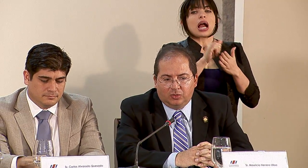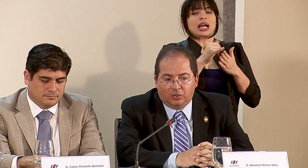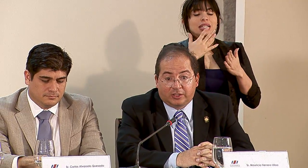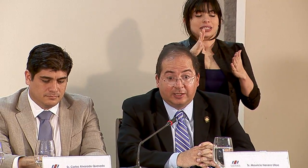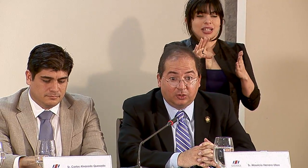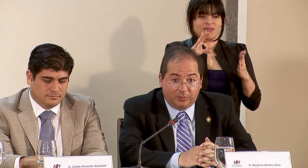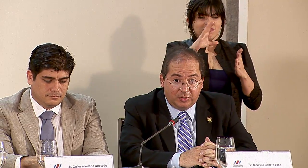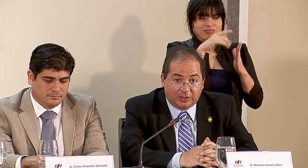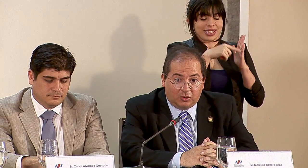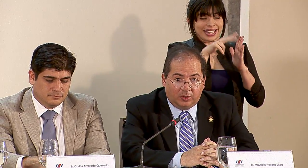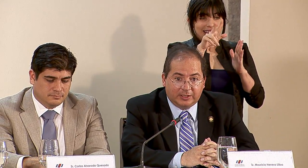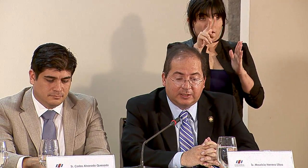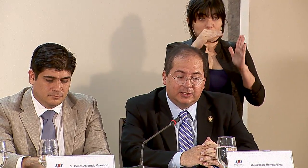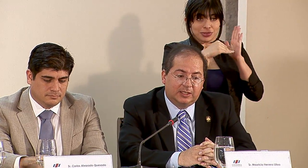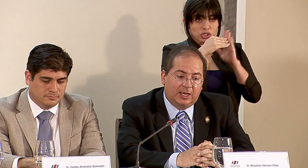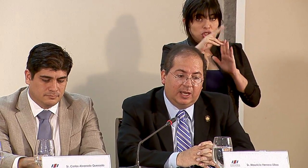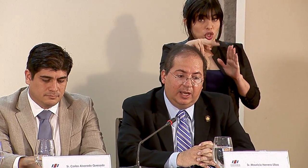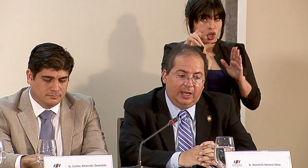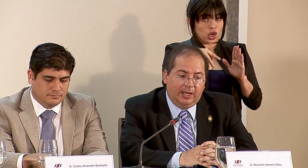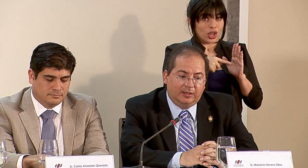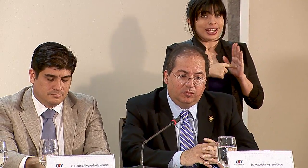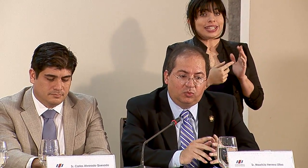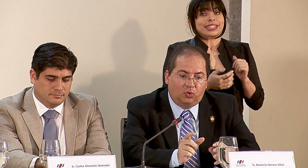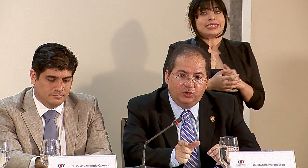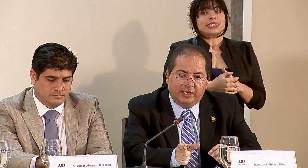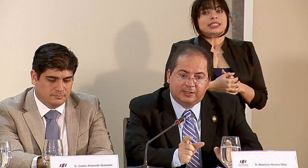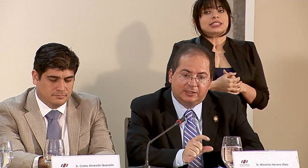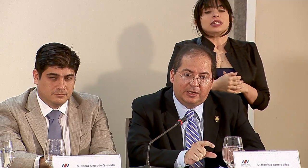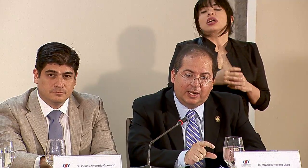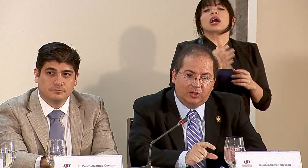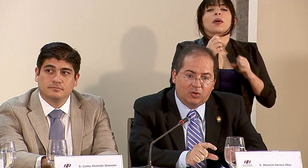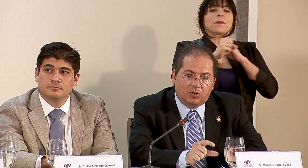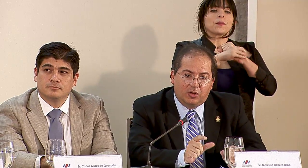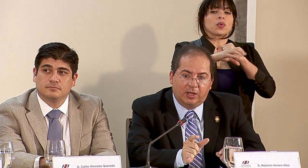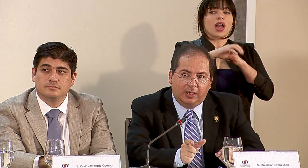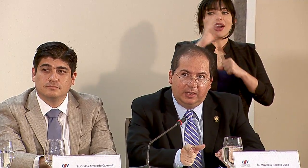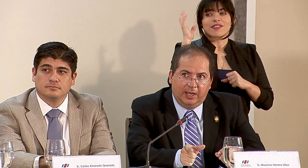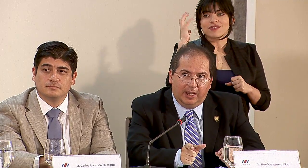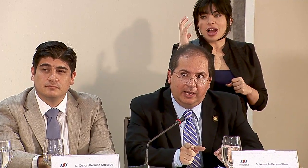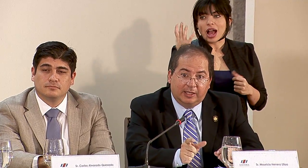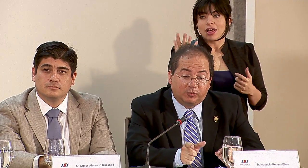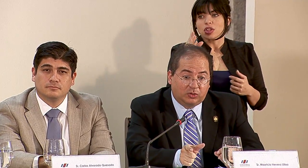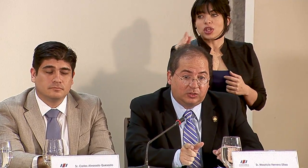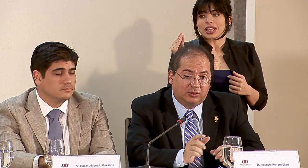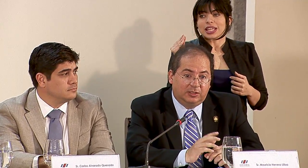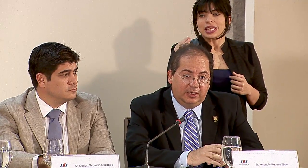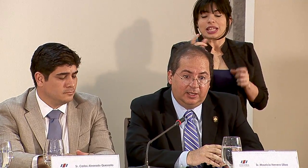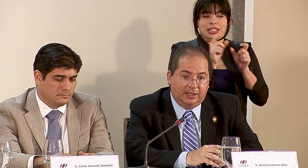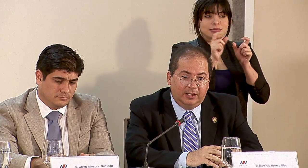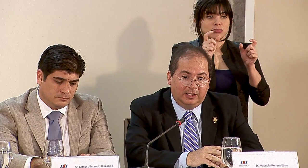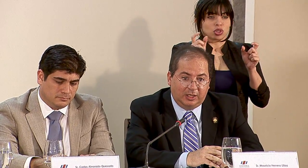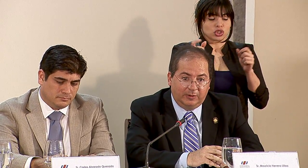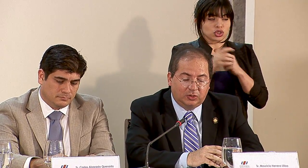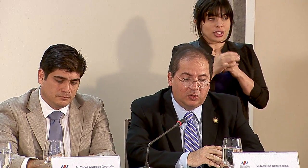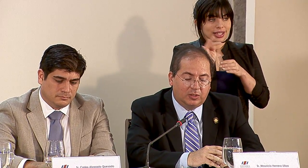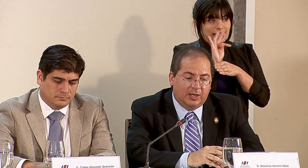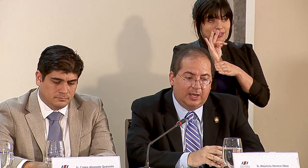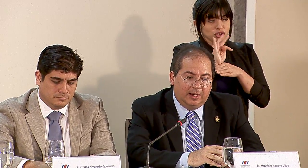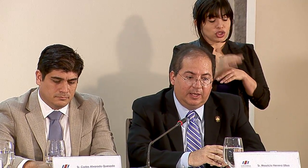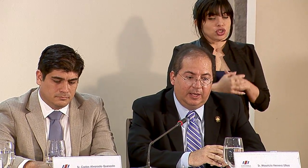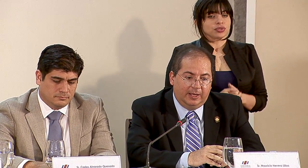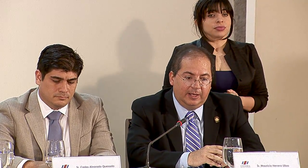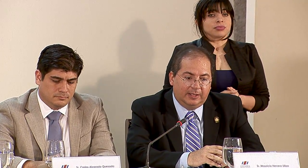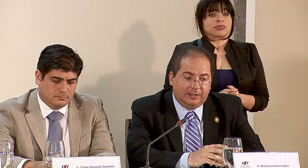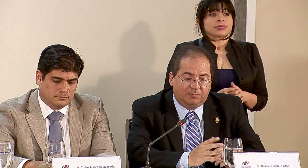invertido 32 millones de colones en cuñas de radio y en spots de televisión